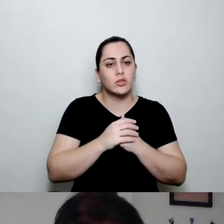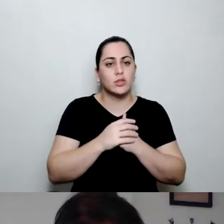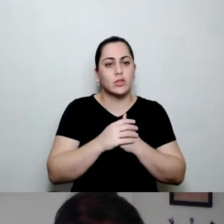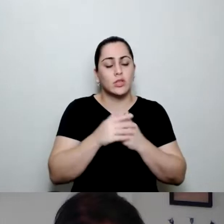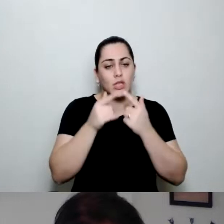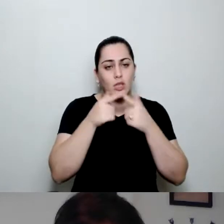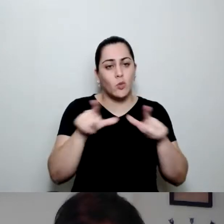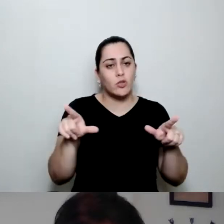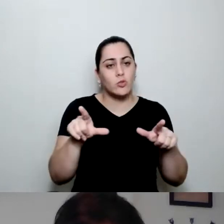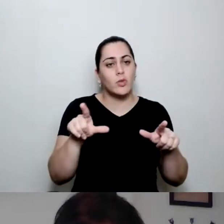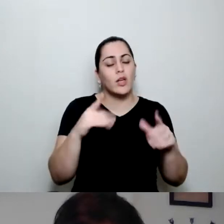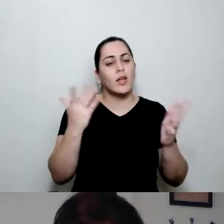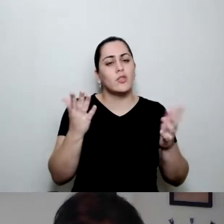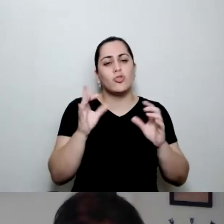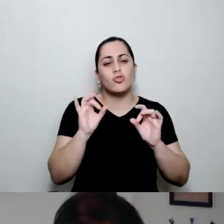fazer proselitismo, né?